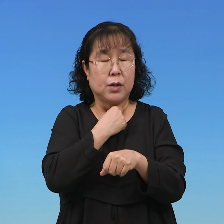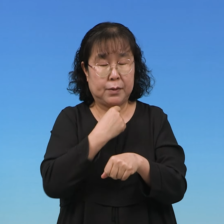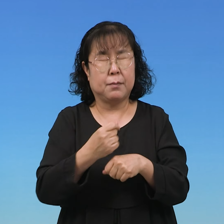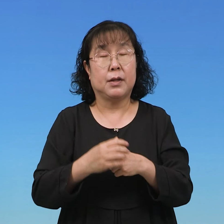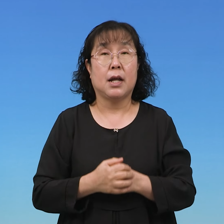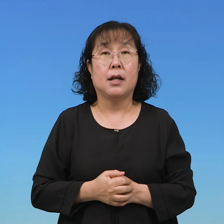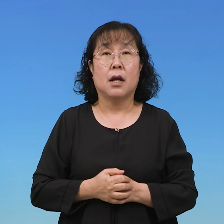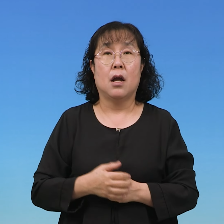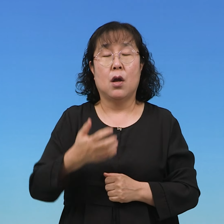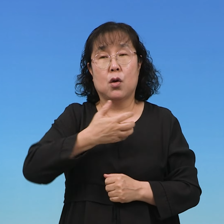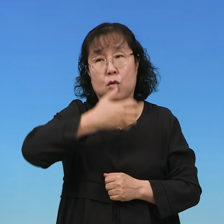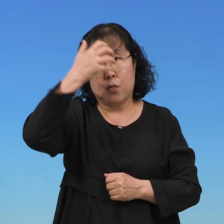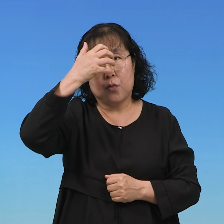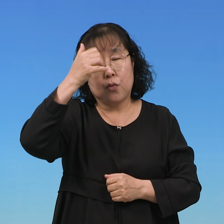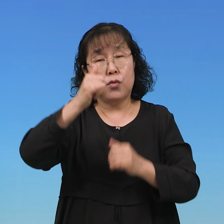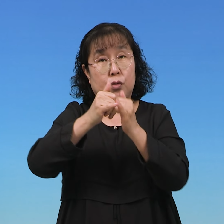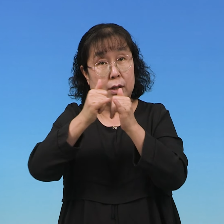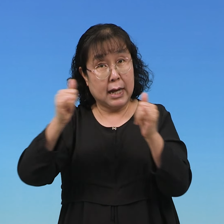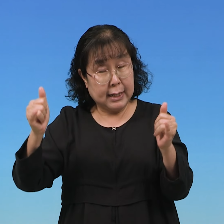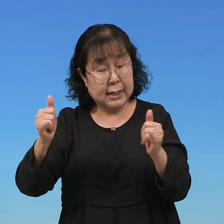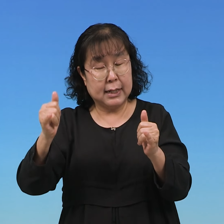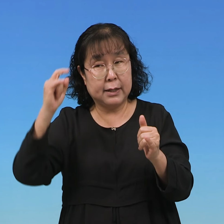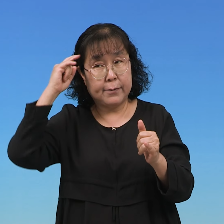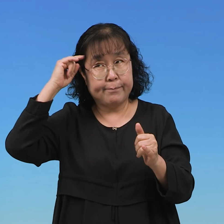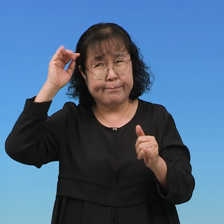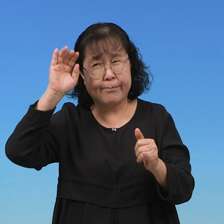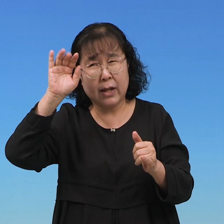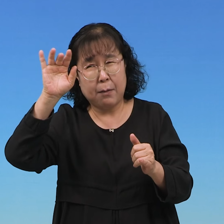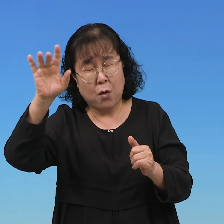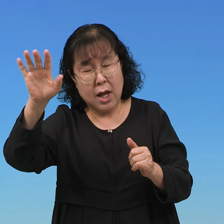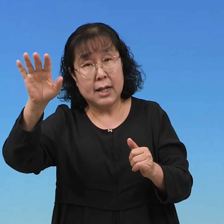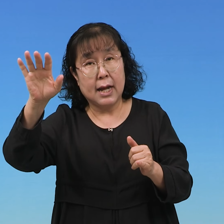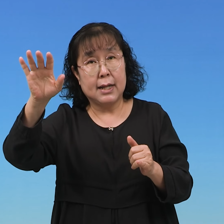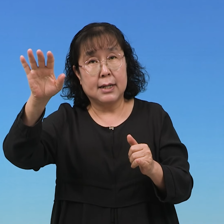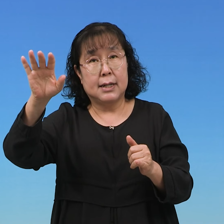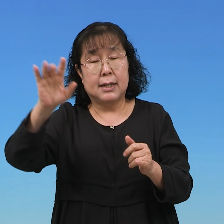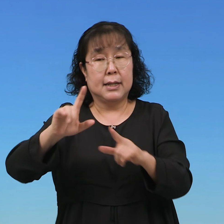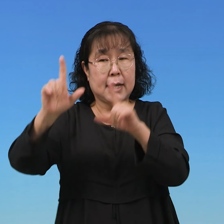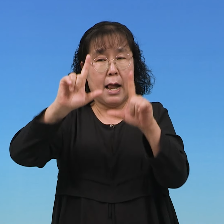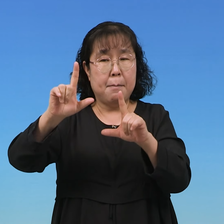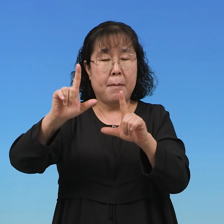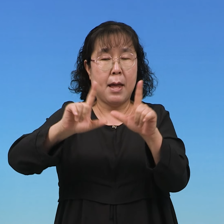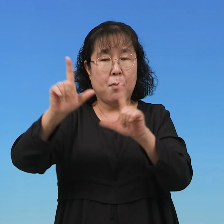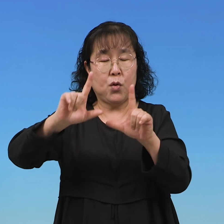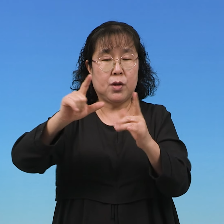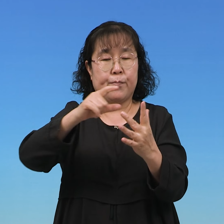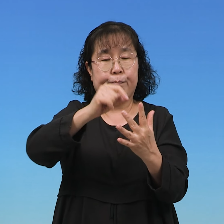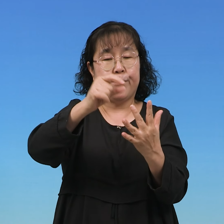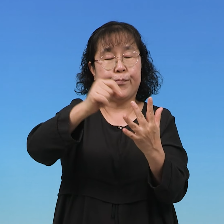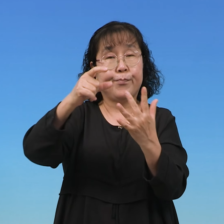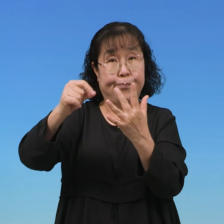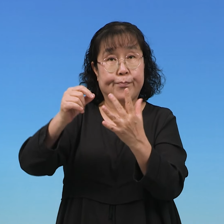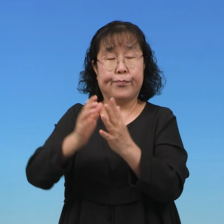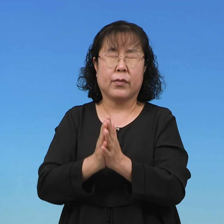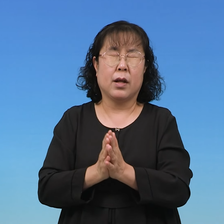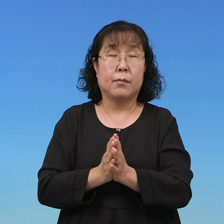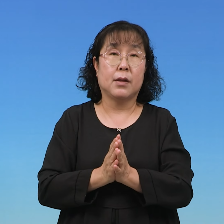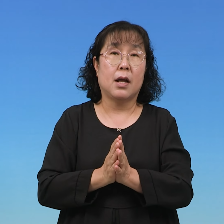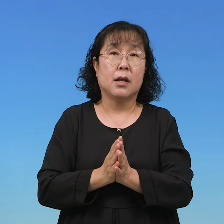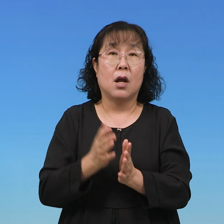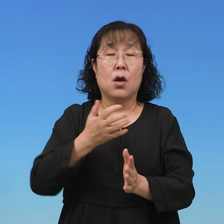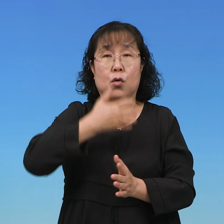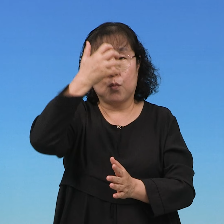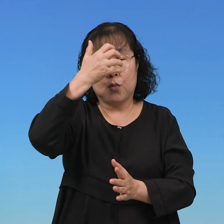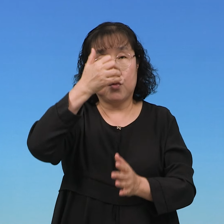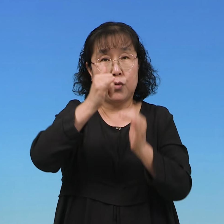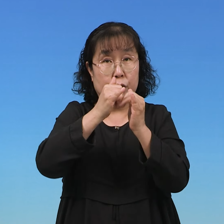꿈꾸는 자들이 추구해야 되는 삶의 모습을 제가 몇 가지를 이제 뽑아내 봤는데요. 여러분, 꿈꾸는